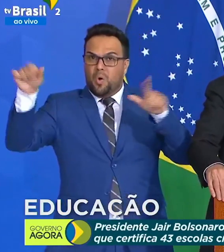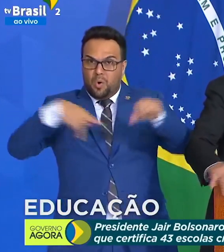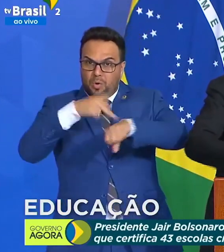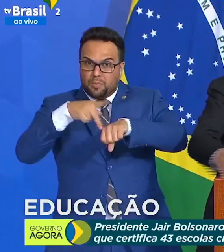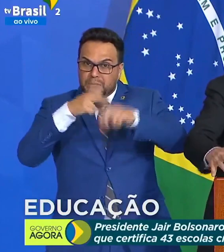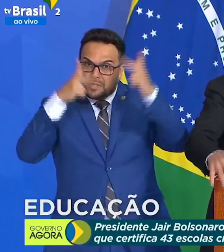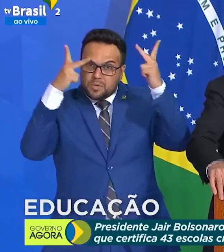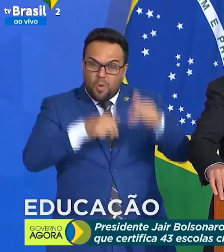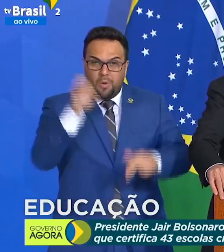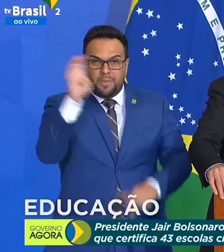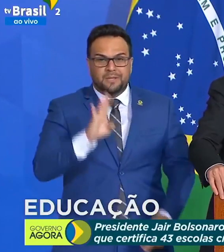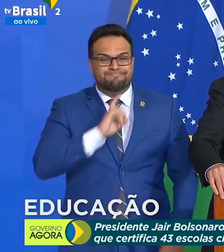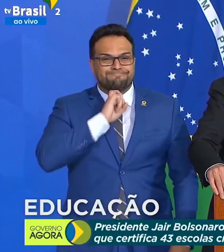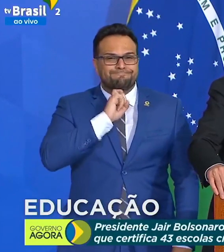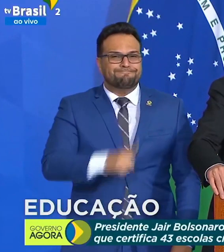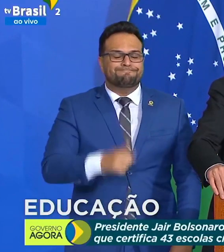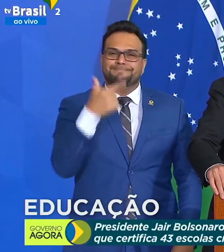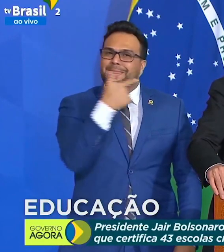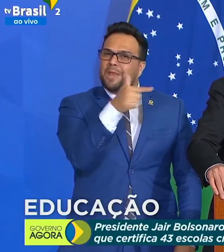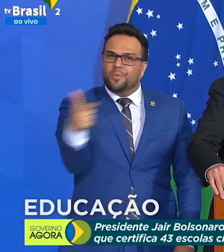temos. Ninguém.